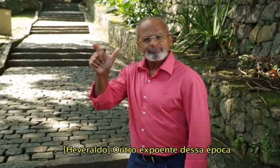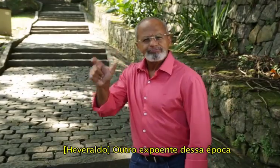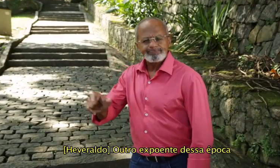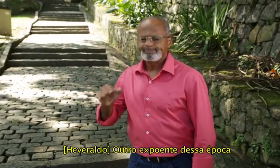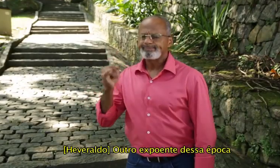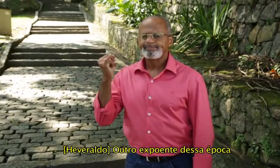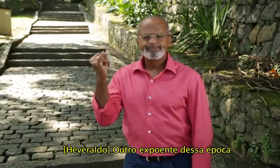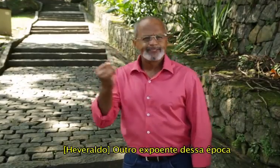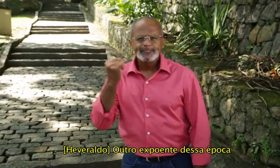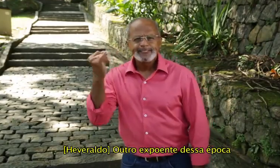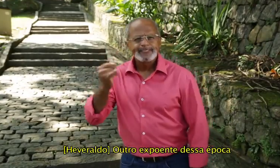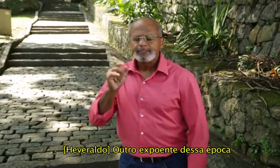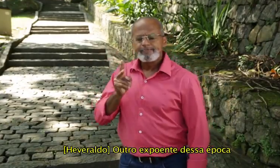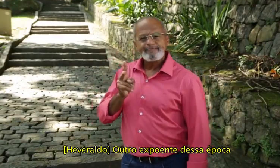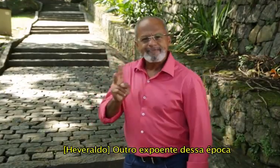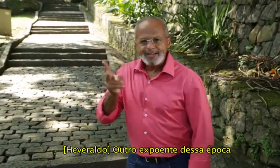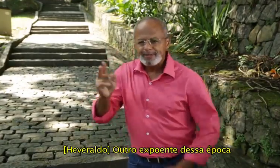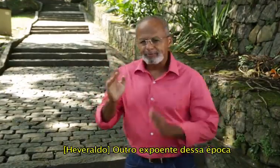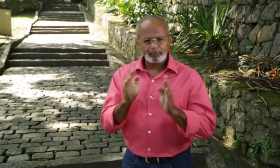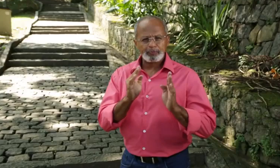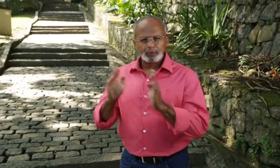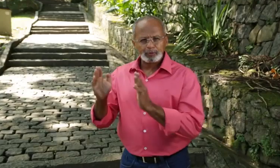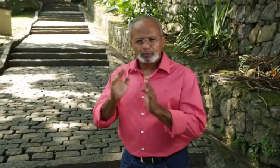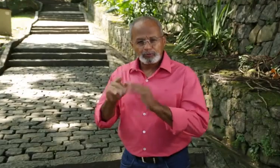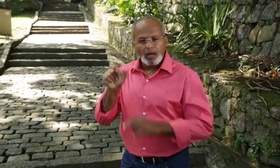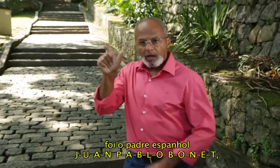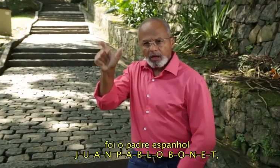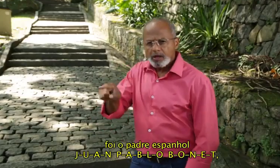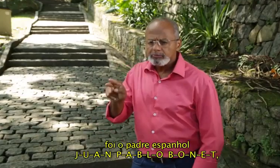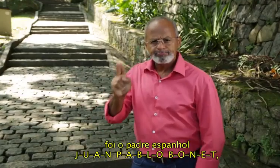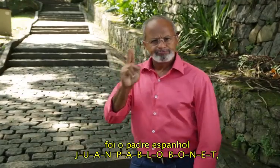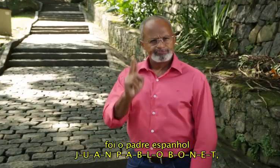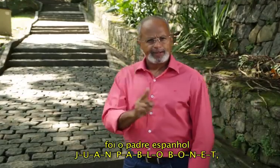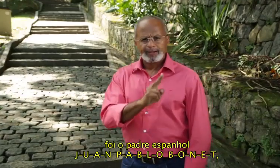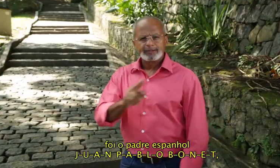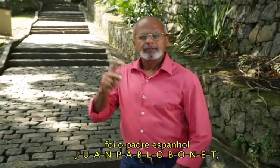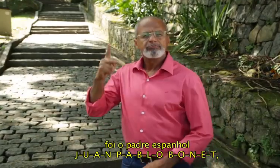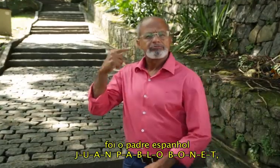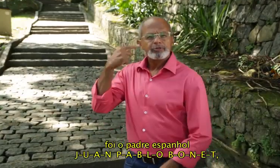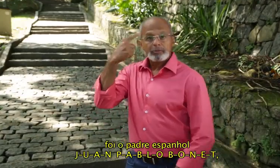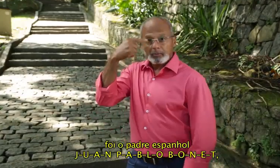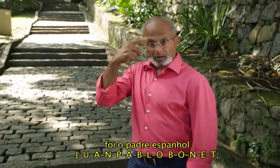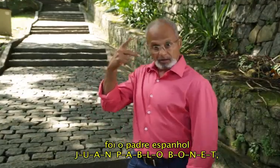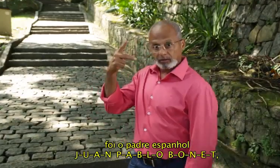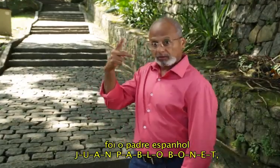Outro expoente dessa época foi o padre espanhol